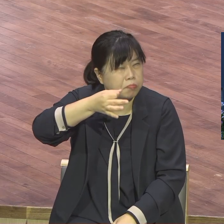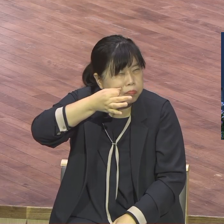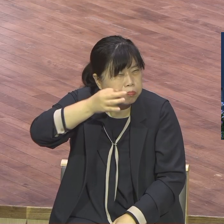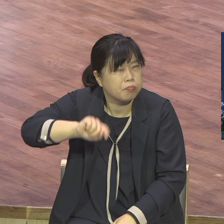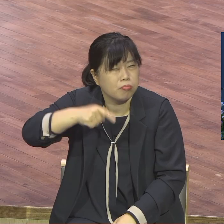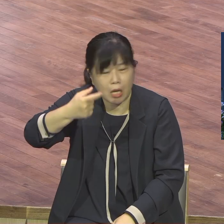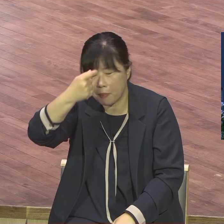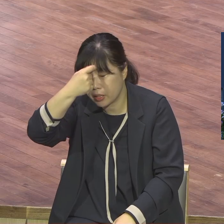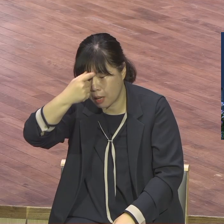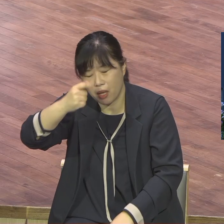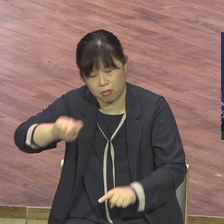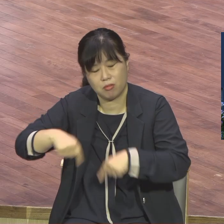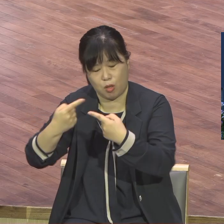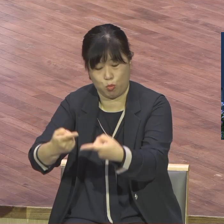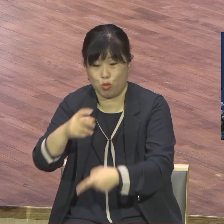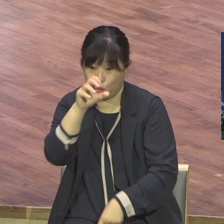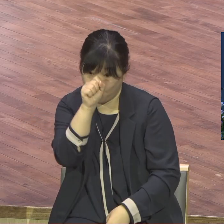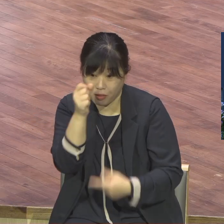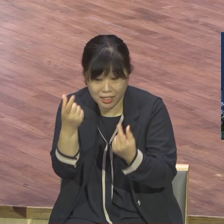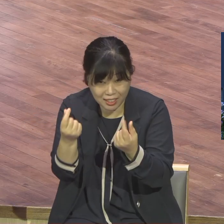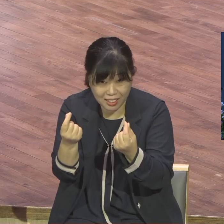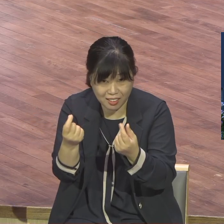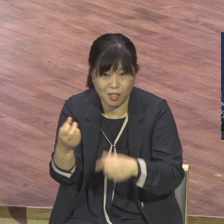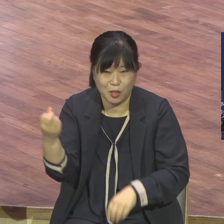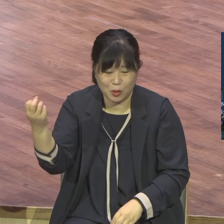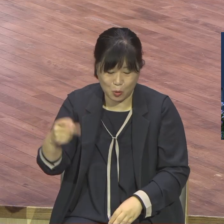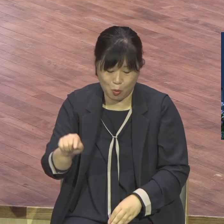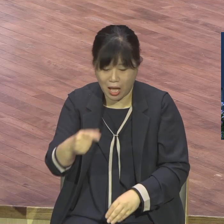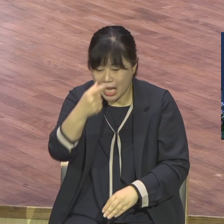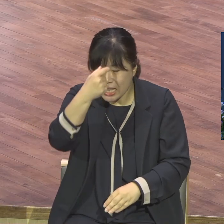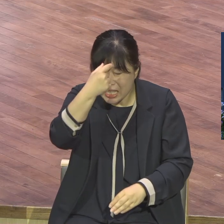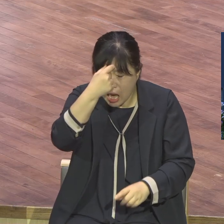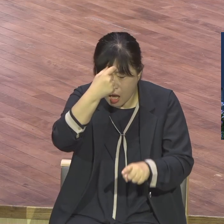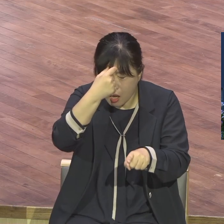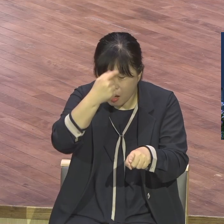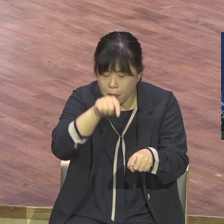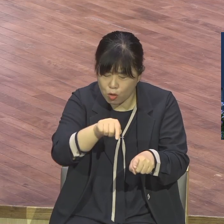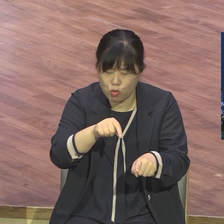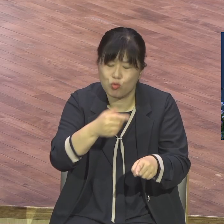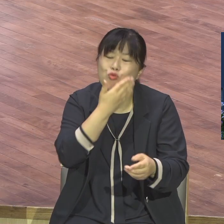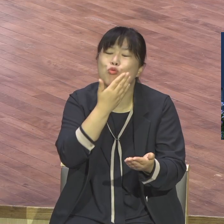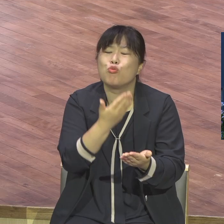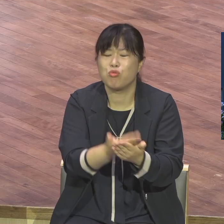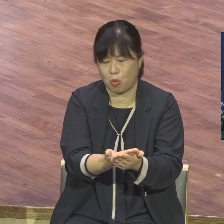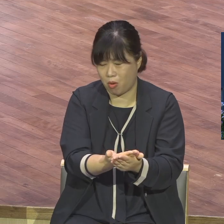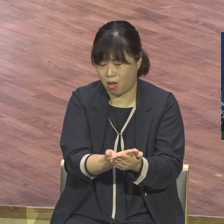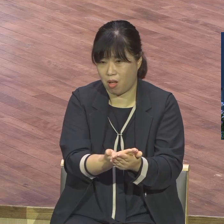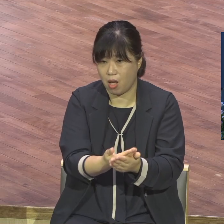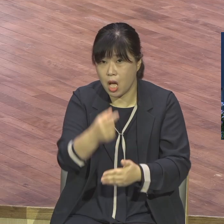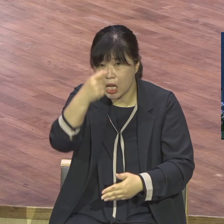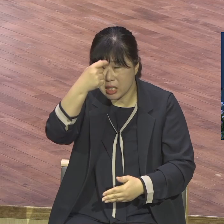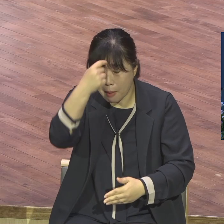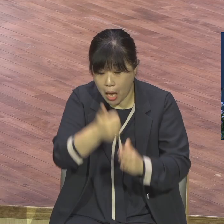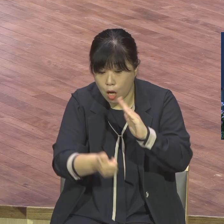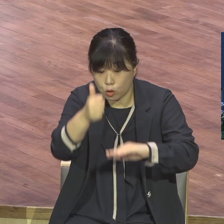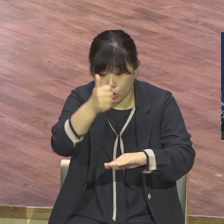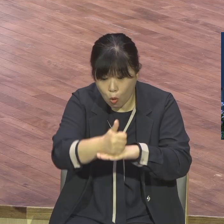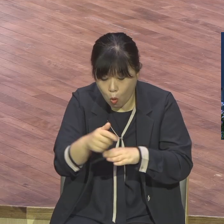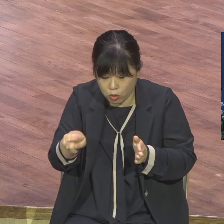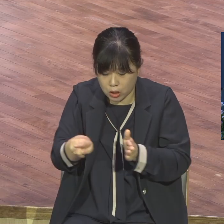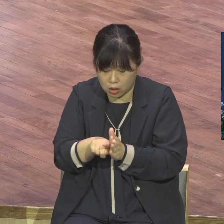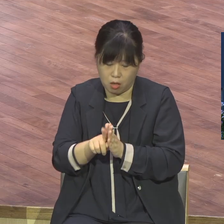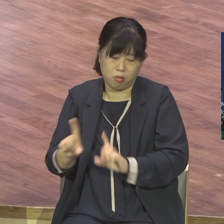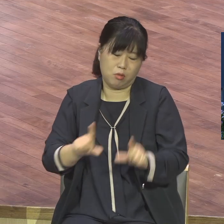된다. 그러기 때문에 예배는 가장 중요하고 가장 긴급하고 가장 영광스러운